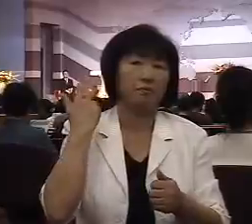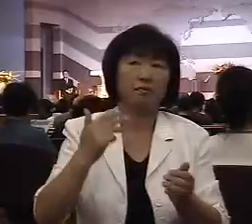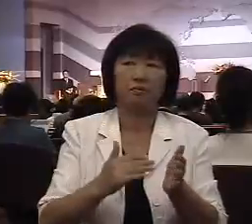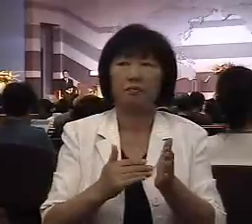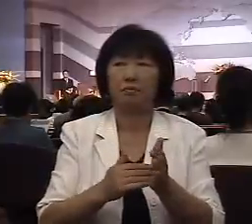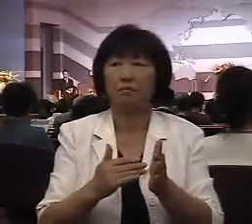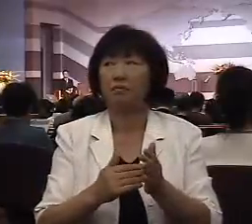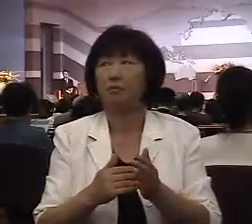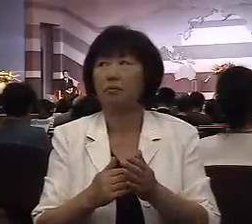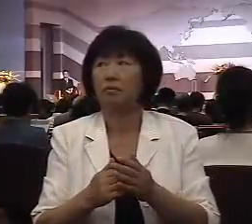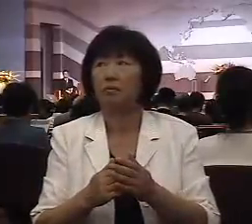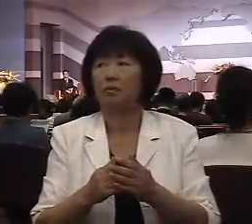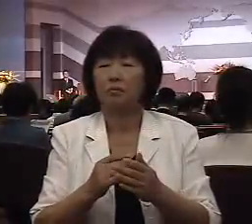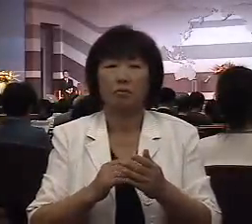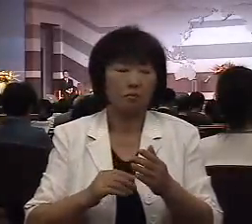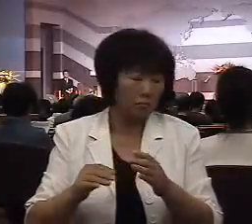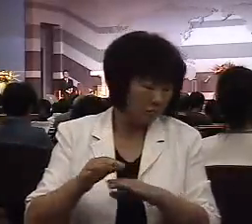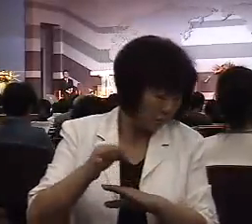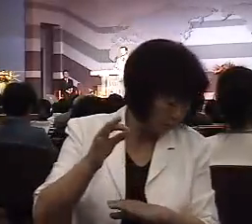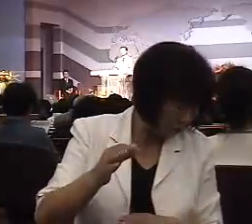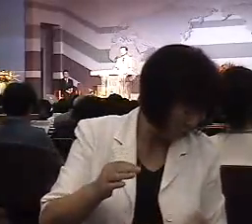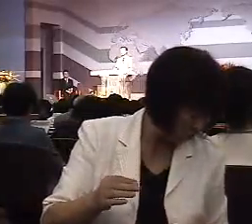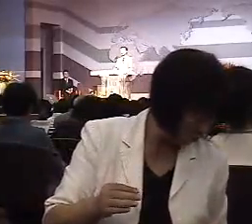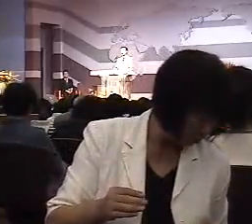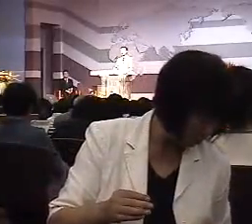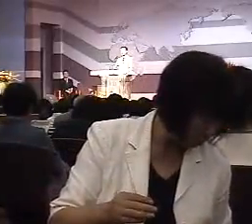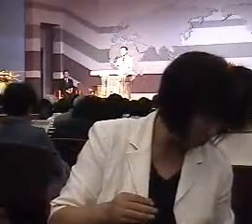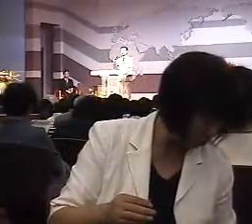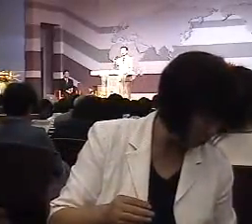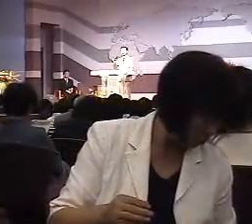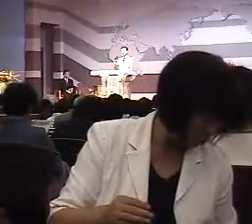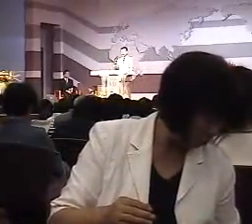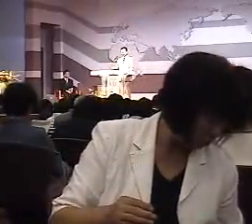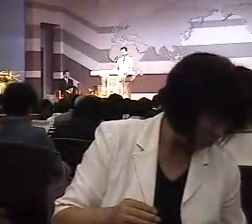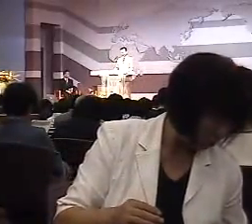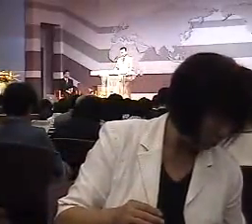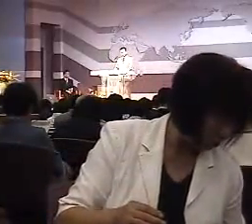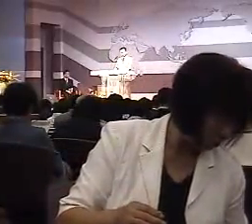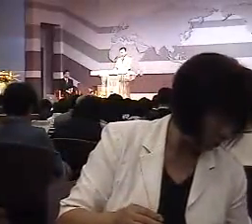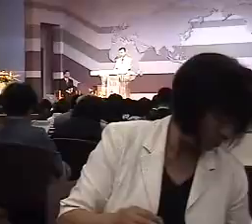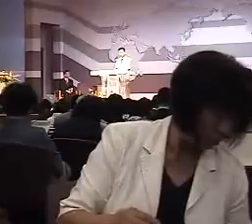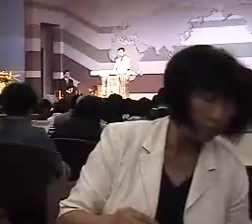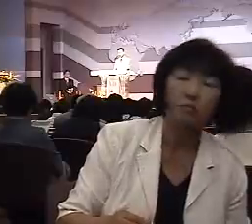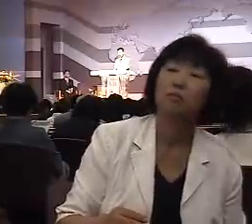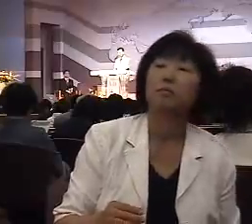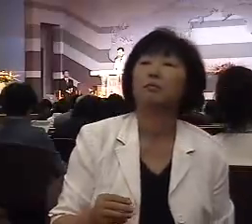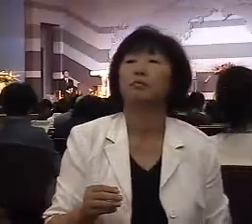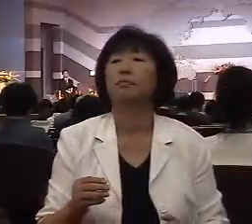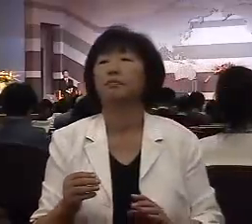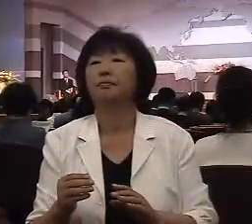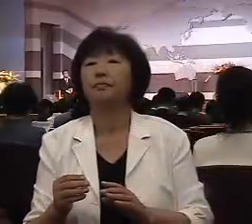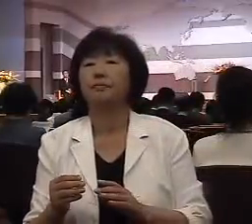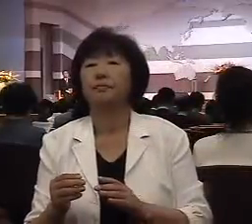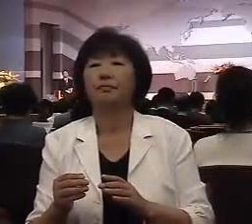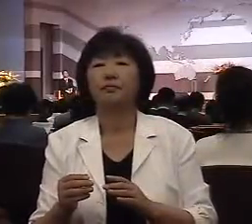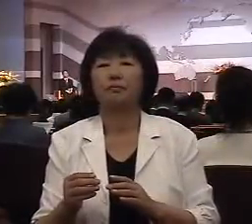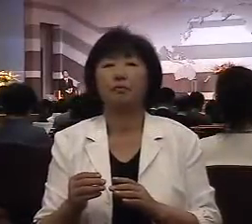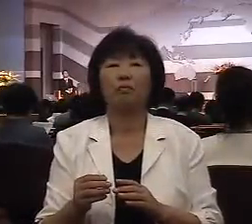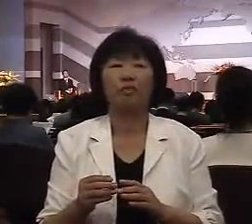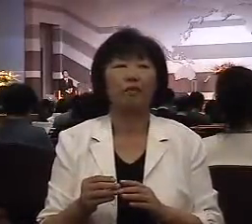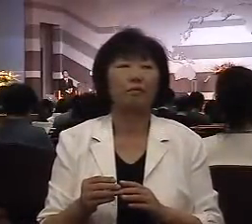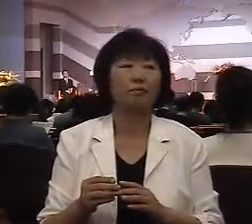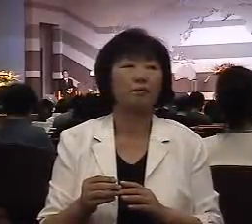때 훨씬 더 많은 위로와 힘을 받을 것입니다. 나가시면서 지난주에 못 쓰신 분들 써주시기를